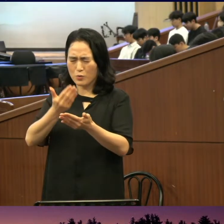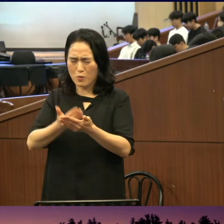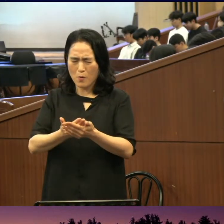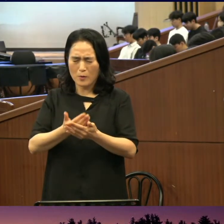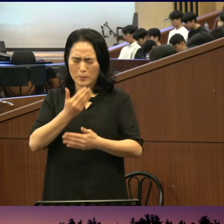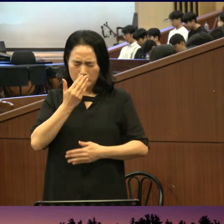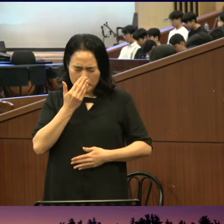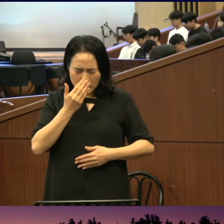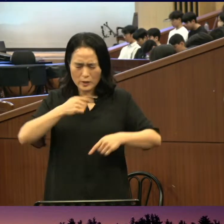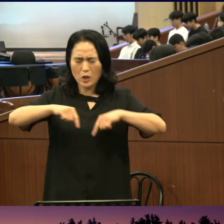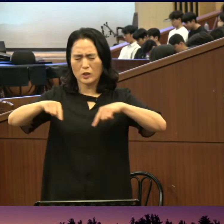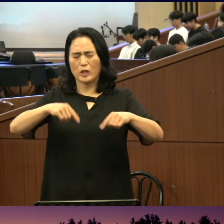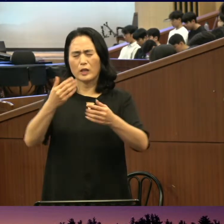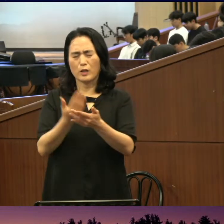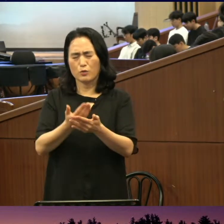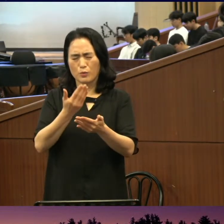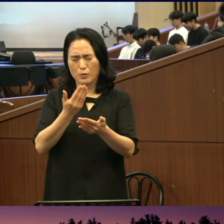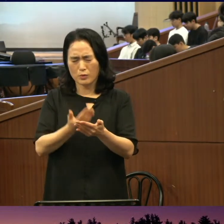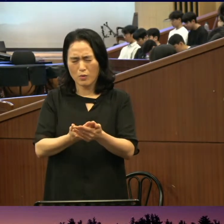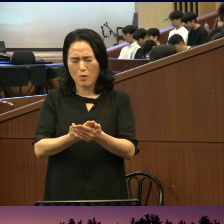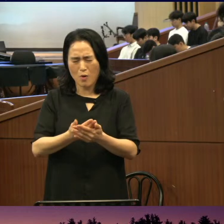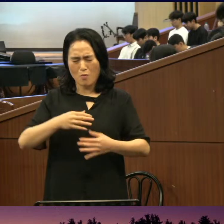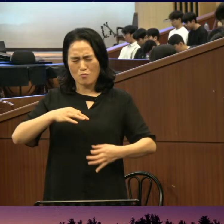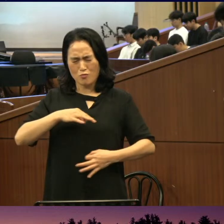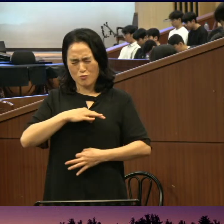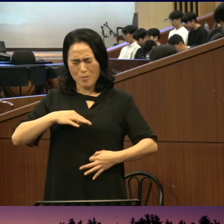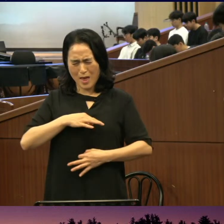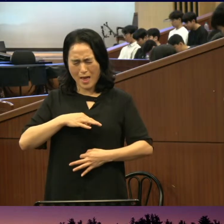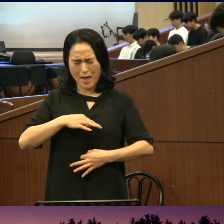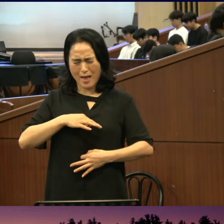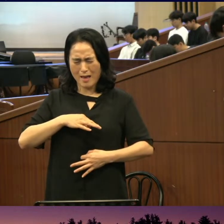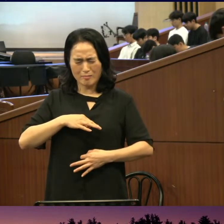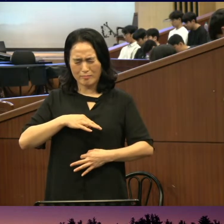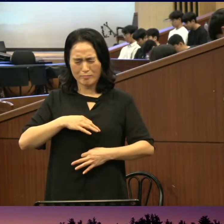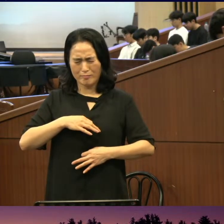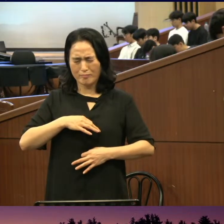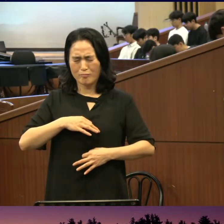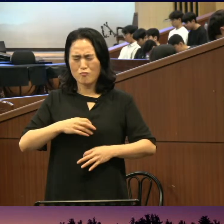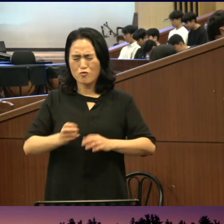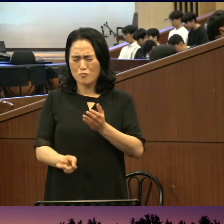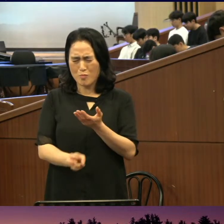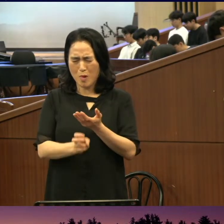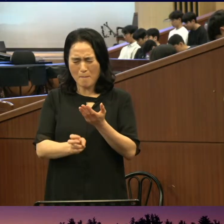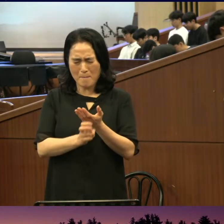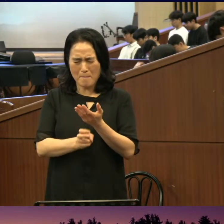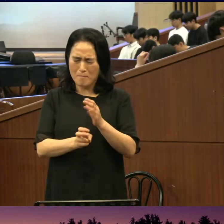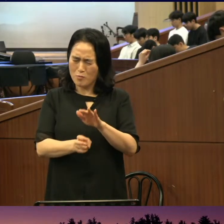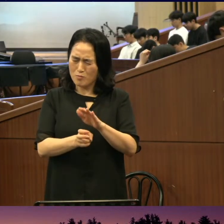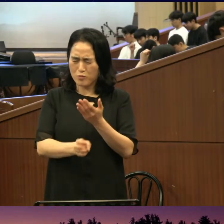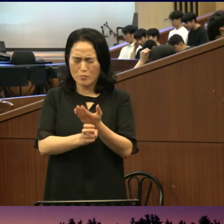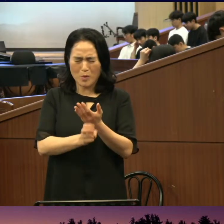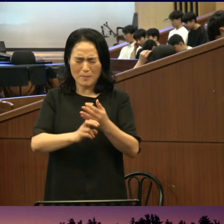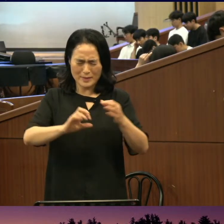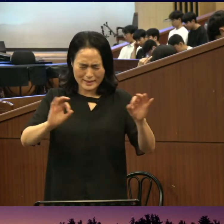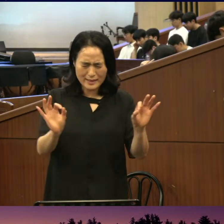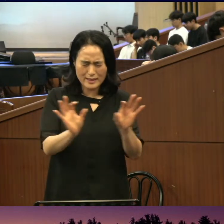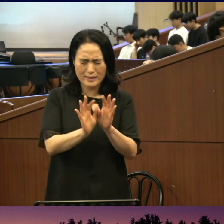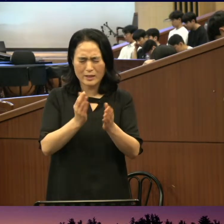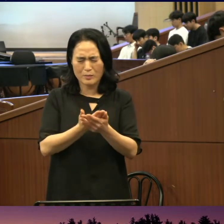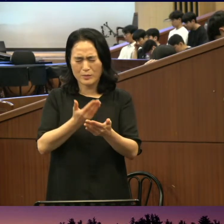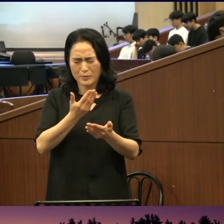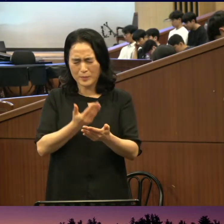있도록 도와주시옵시고 부패와 타락과 모든 어둠과 불법들이 사라지는 역사가 일어나게 하여